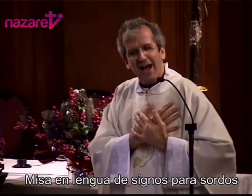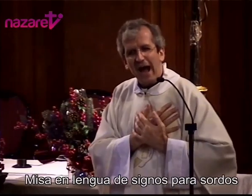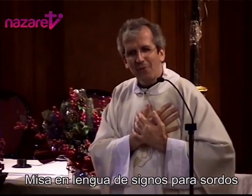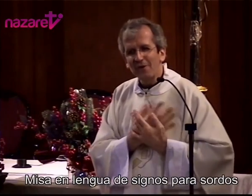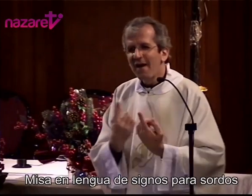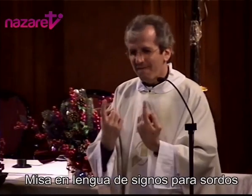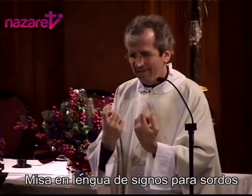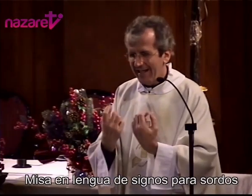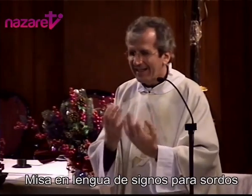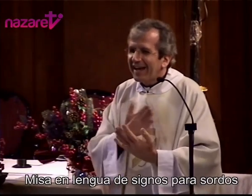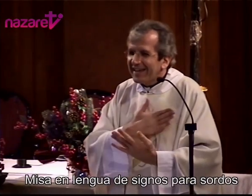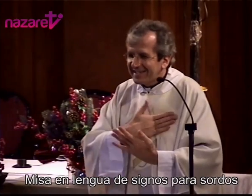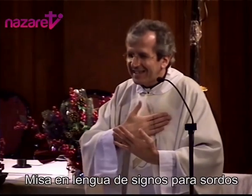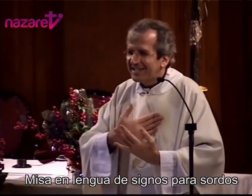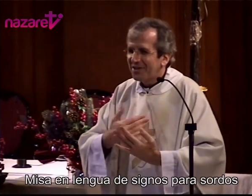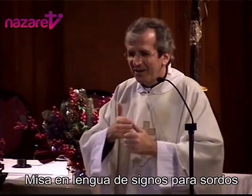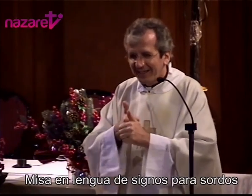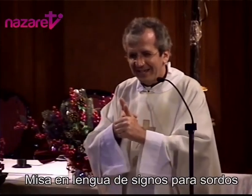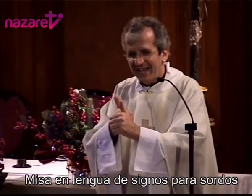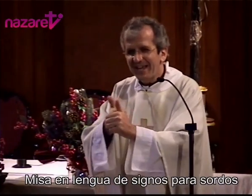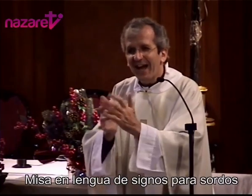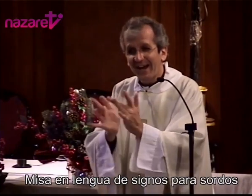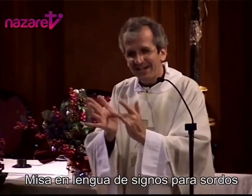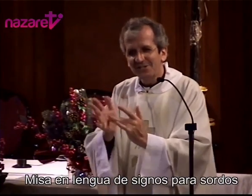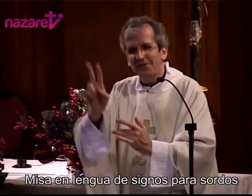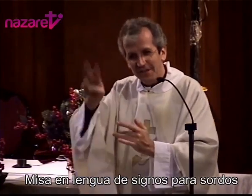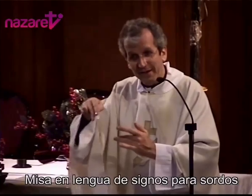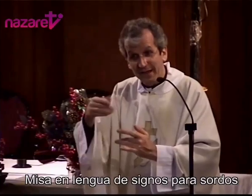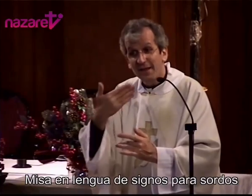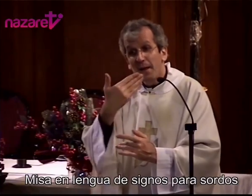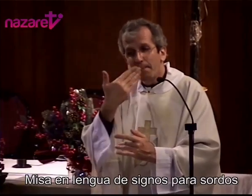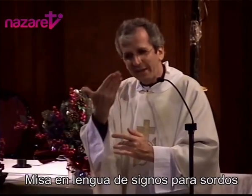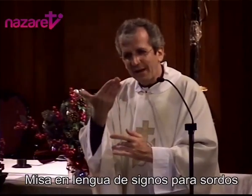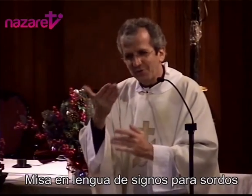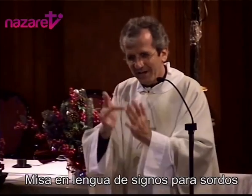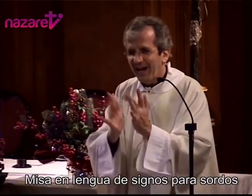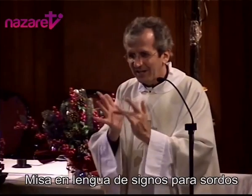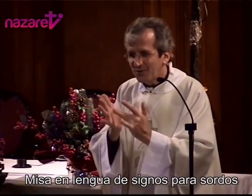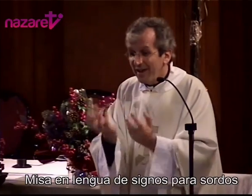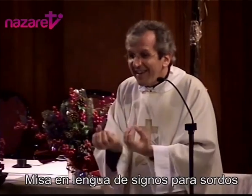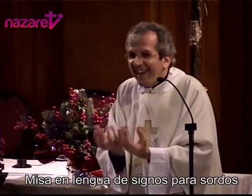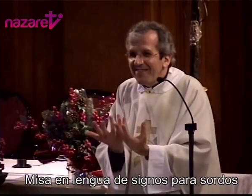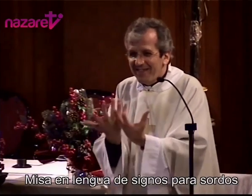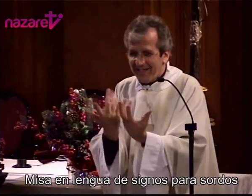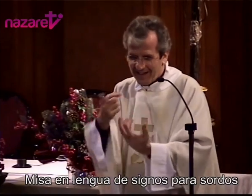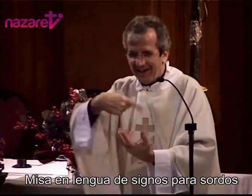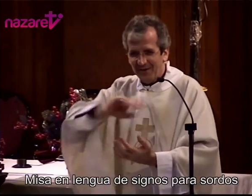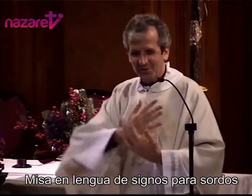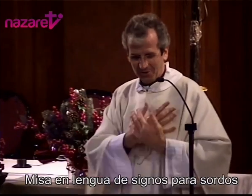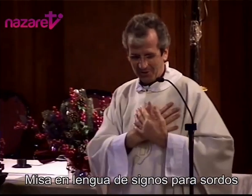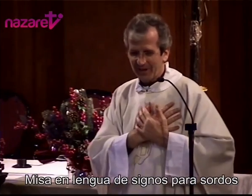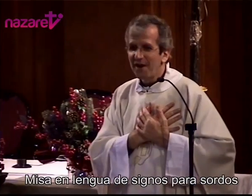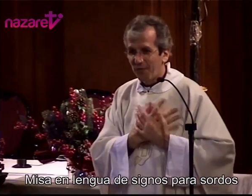falta amor, falta ese deseo de seguir a Cristo de verdad. Pidamos a Jesús que encienda